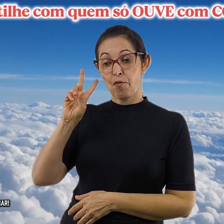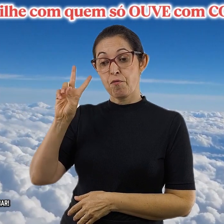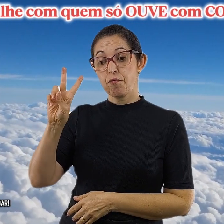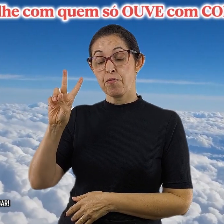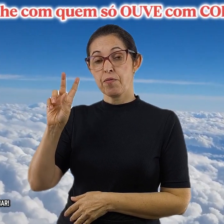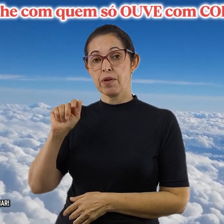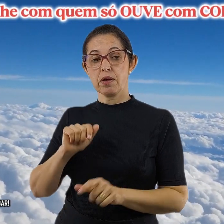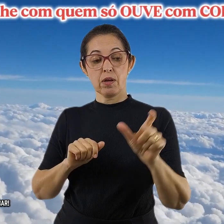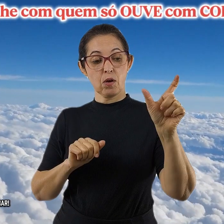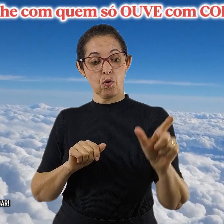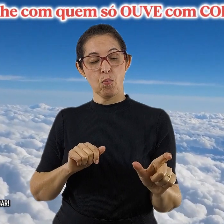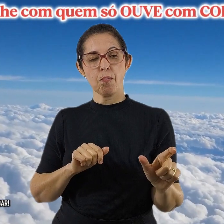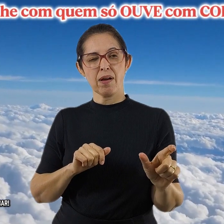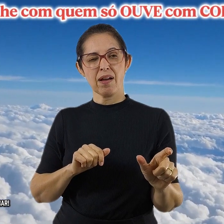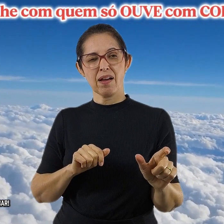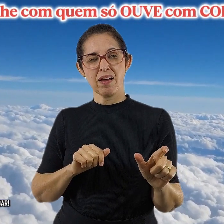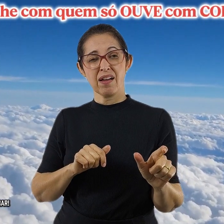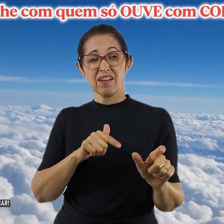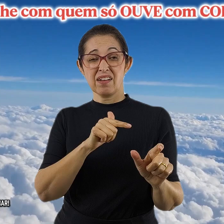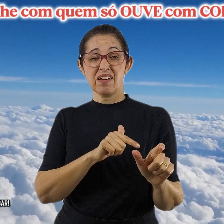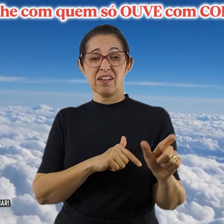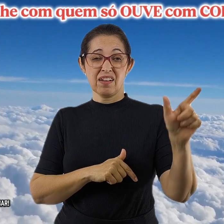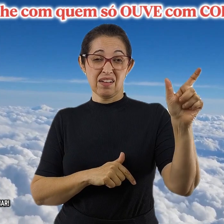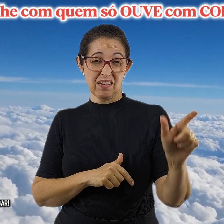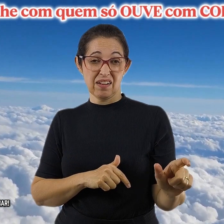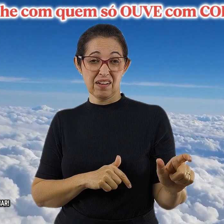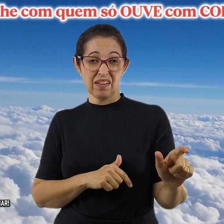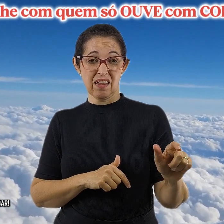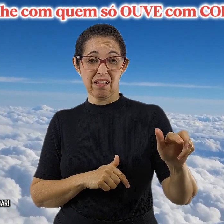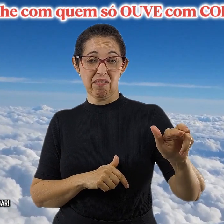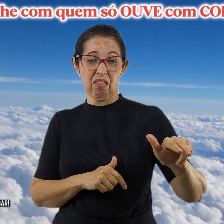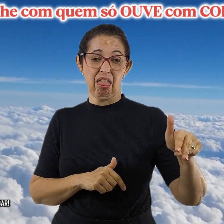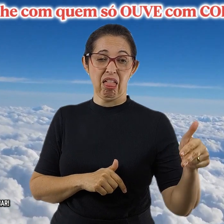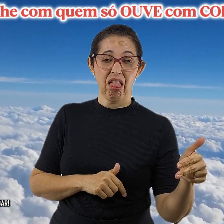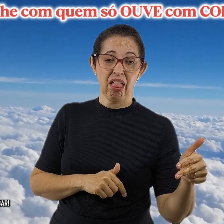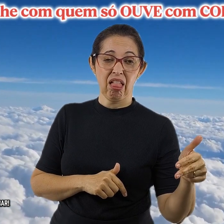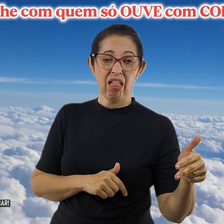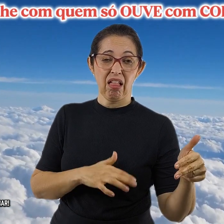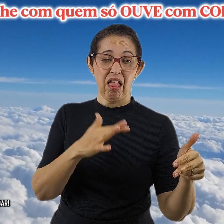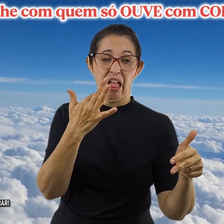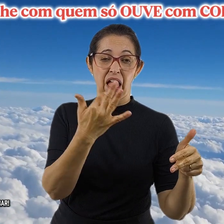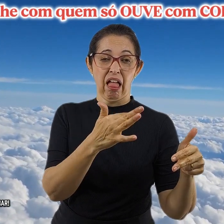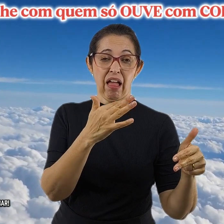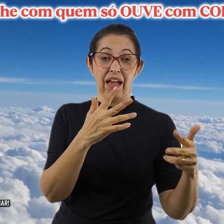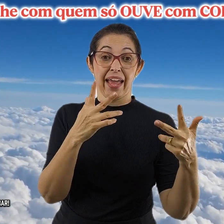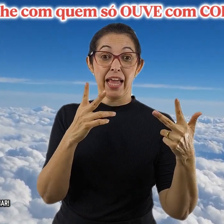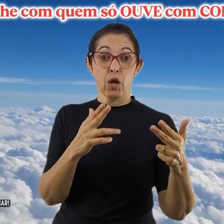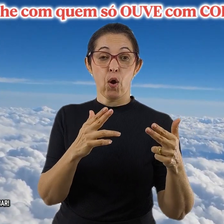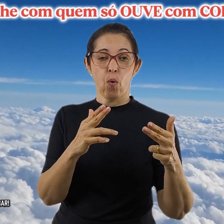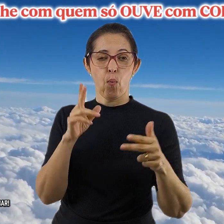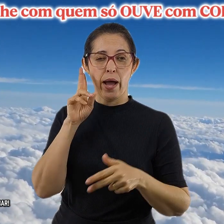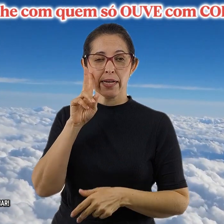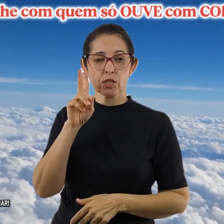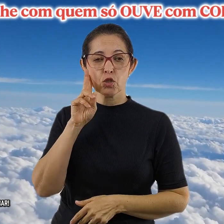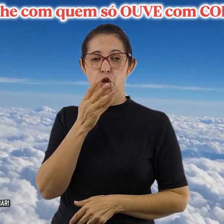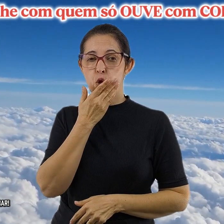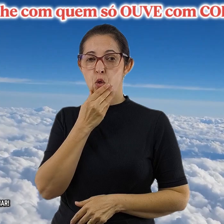mostrando uma pessoa caída, ferida, como se fosse aquela passagem do filho pródigo.